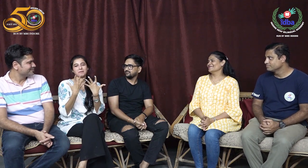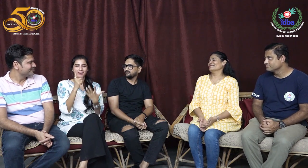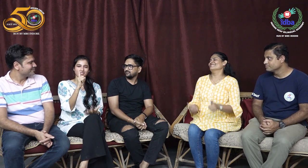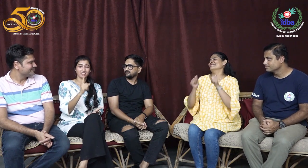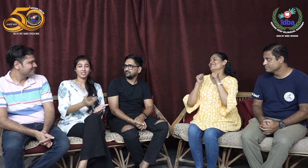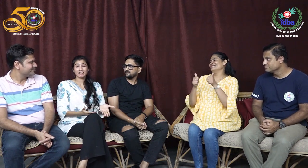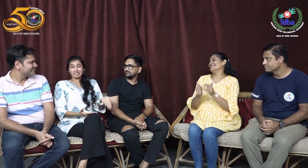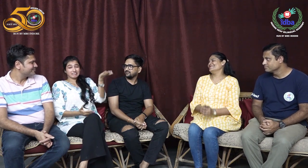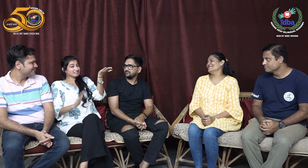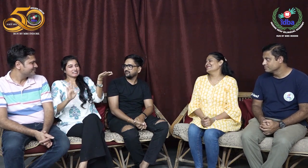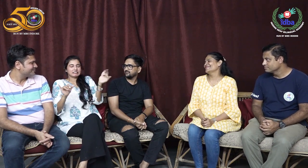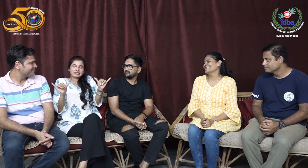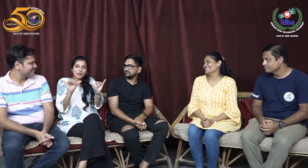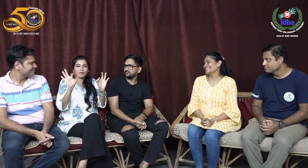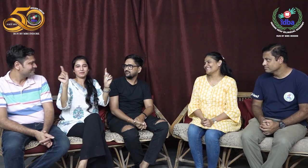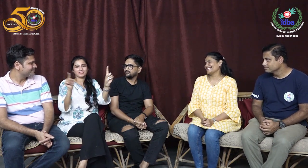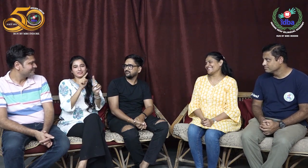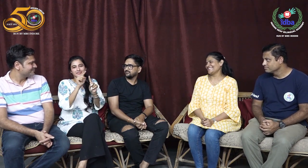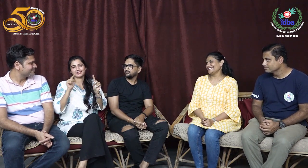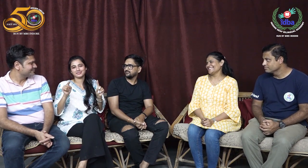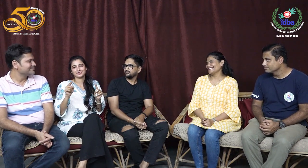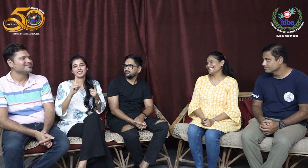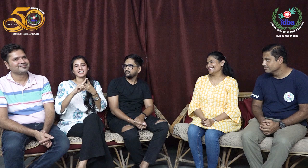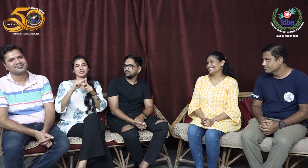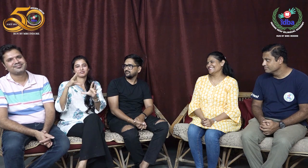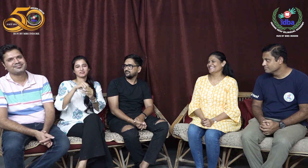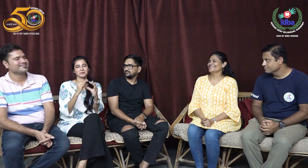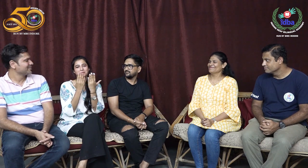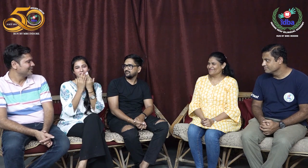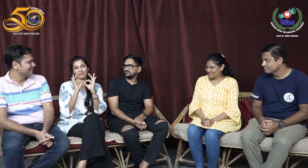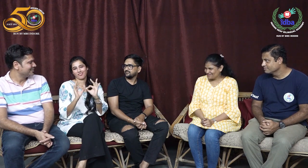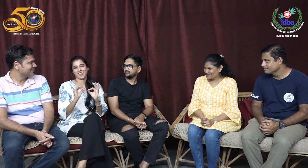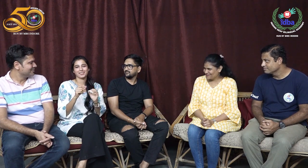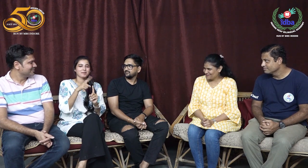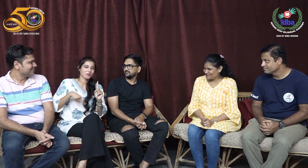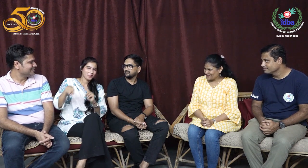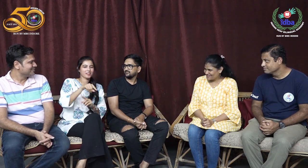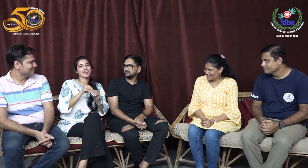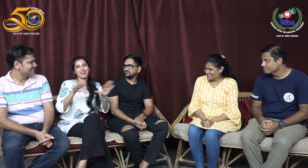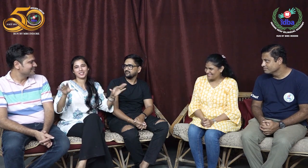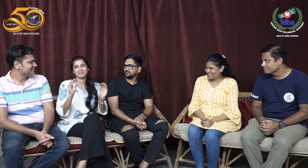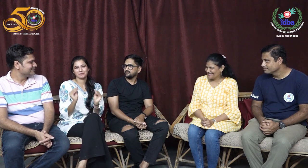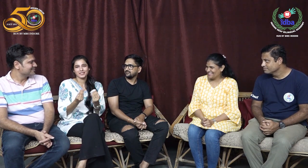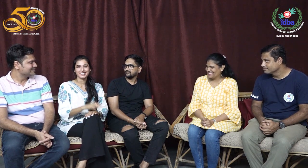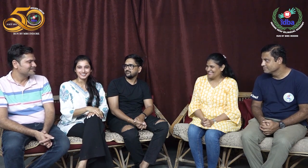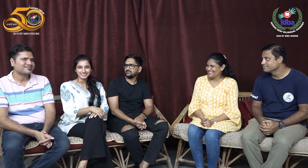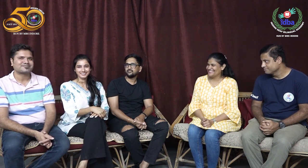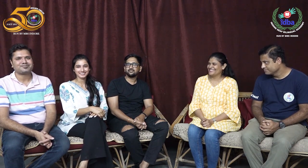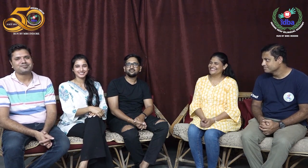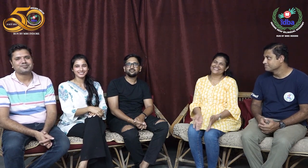भी, दोनों इंपॉर्टेंट है। कोई भी एक चीज़ ज़्यादा नहीं, दोनों का जो है बैलेंस होना चाहिए, वो बहुत इंपॉर्टेंट है। इसी से आप जो है आगे ग्रो कर पाएंगे और बेटर